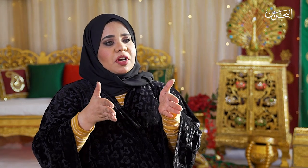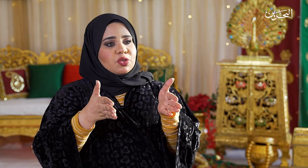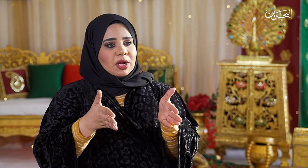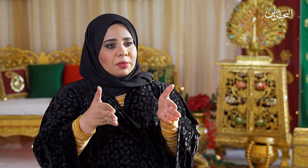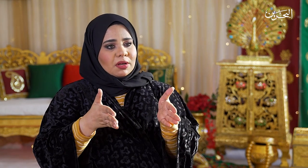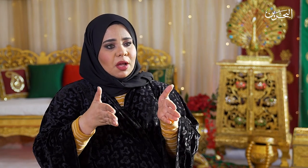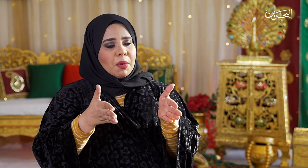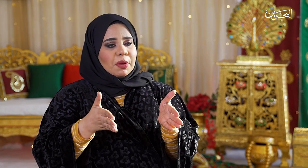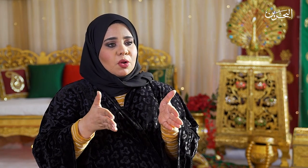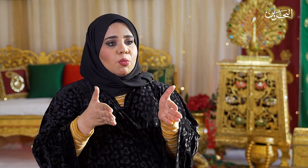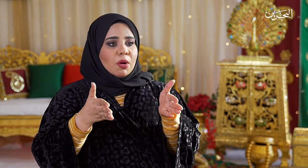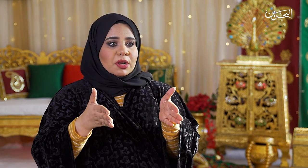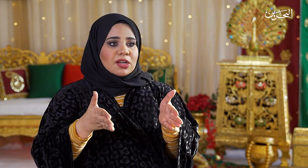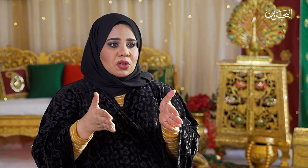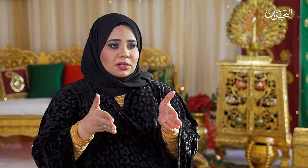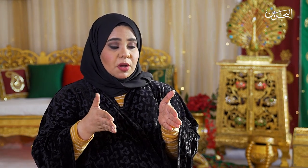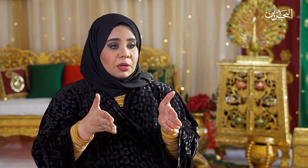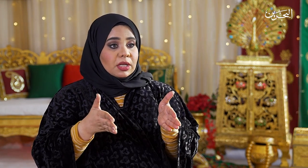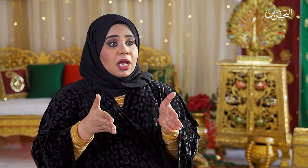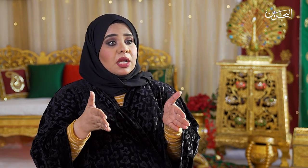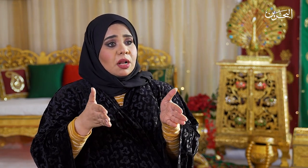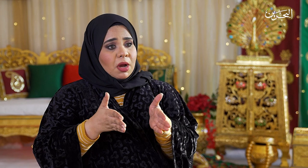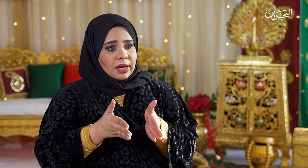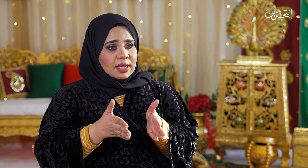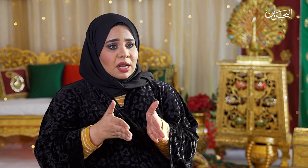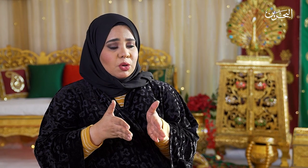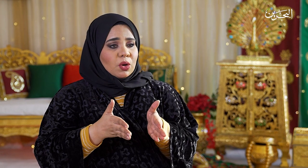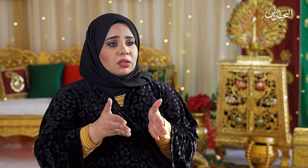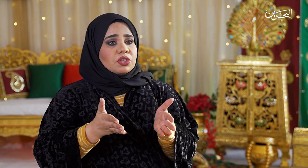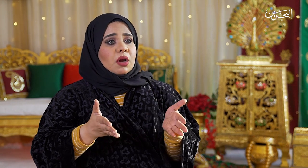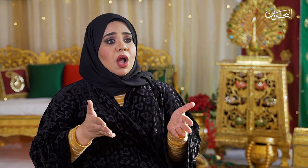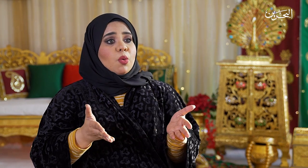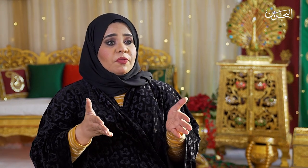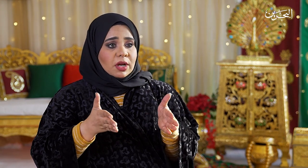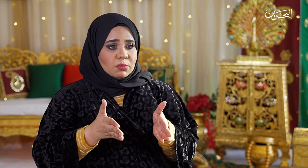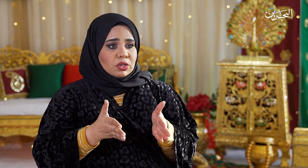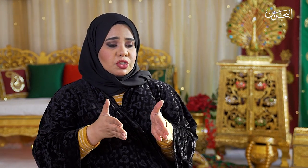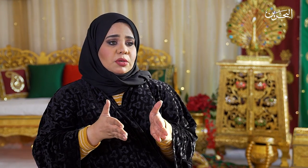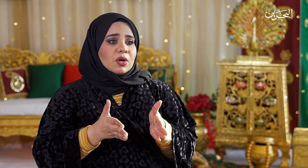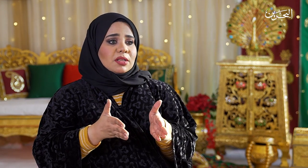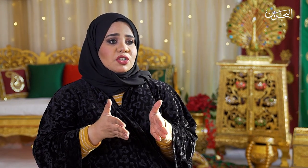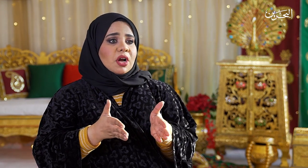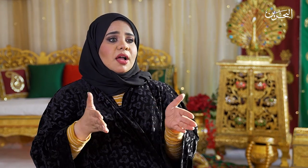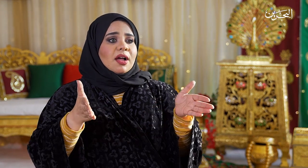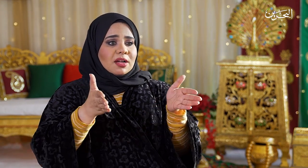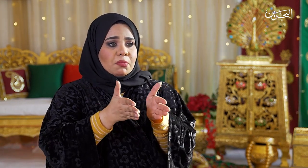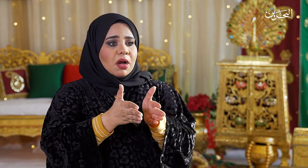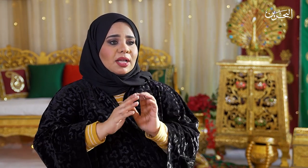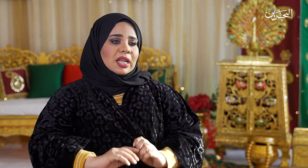فجوة كبيرة ما بينهم وما بين الأشخاص السامعين. كل ما إحنا تعلمنا لغة الإشارة أو وفرنا مترجمين لغة الإشارة، كل ما